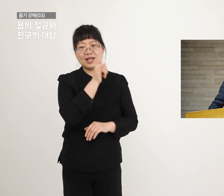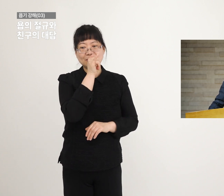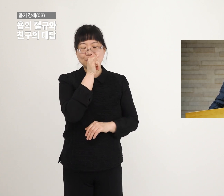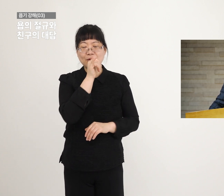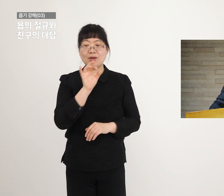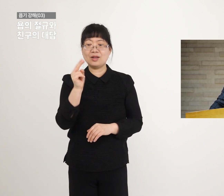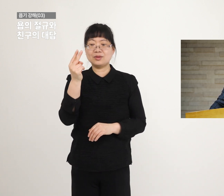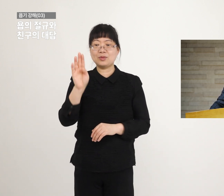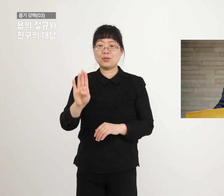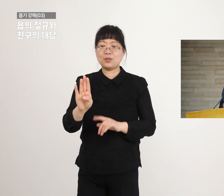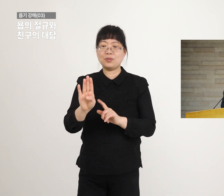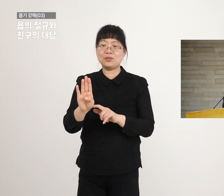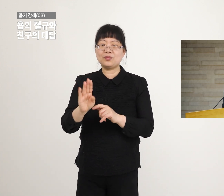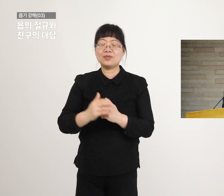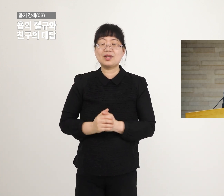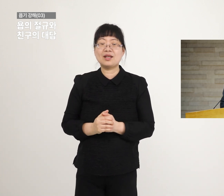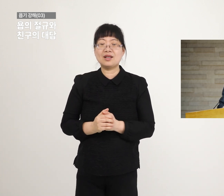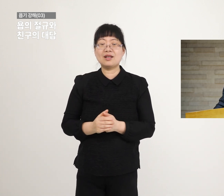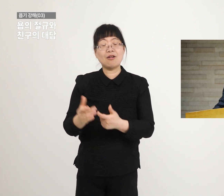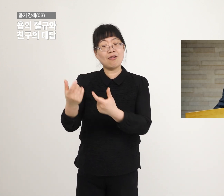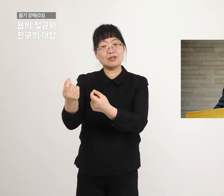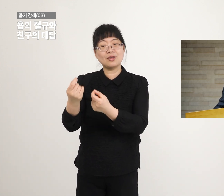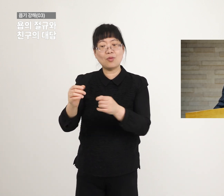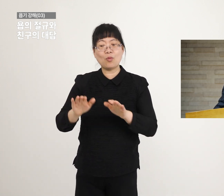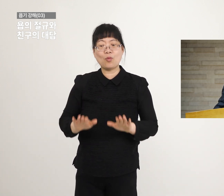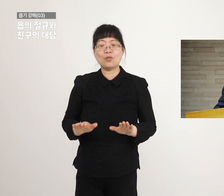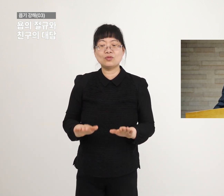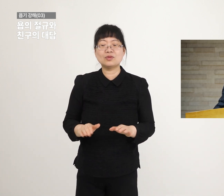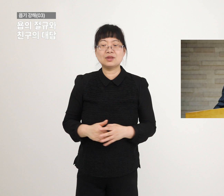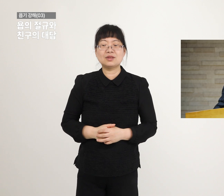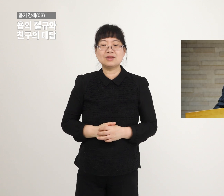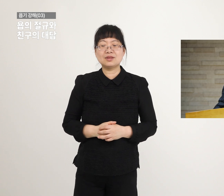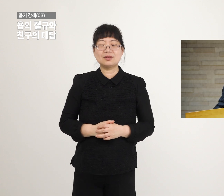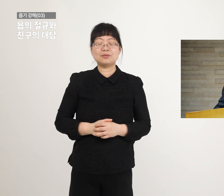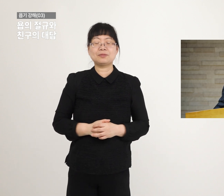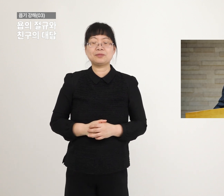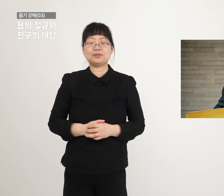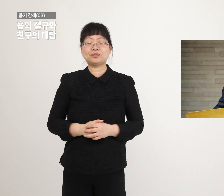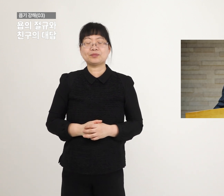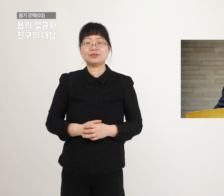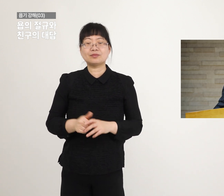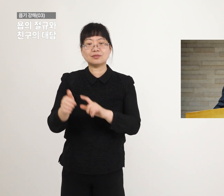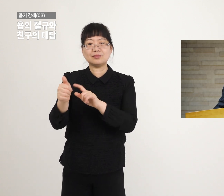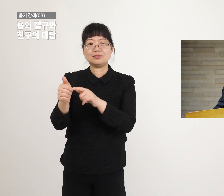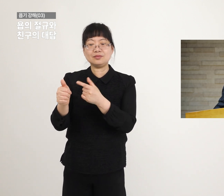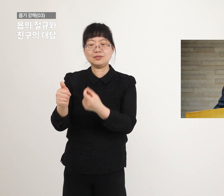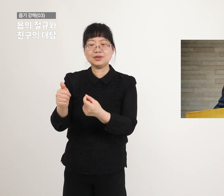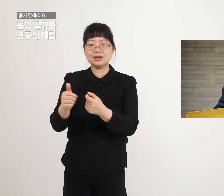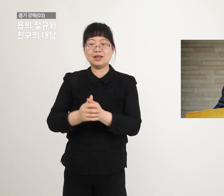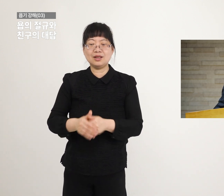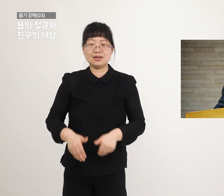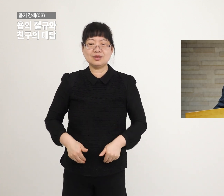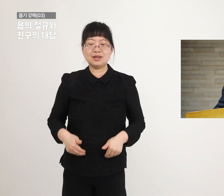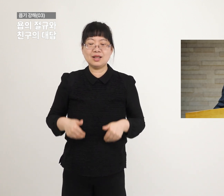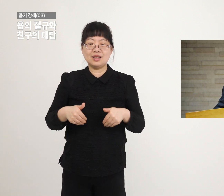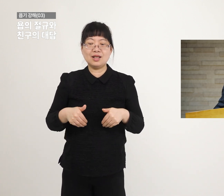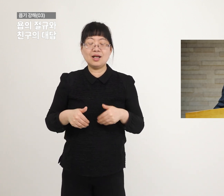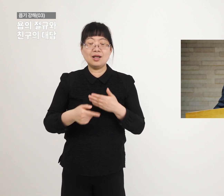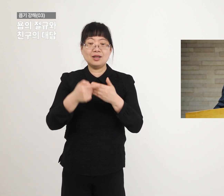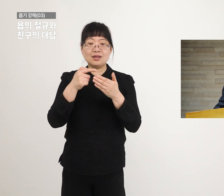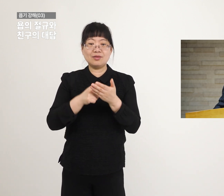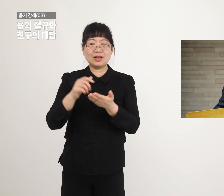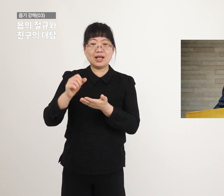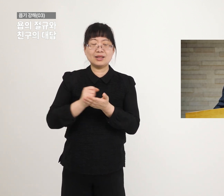욥은 그런 것처럼 오늘 그도 역시 따스한 온기를